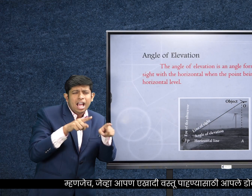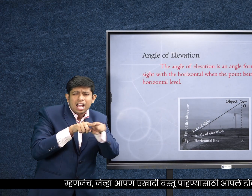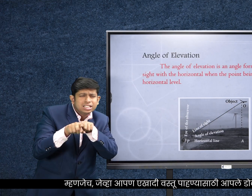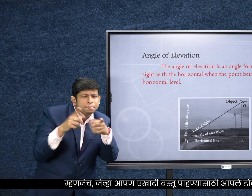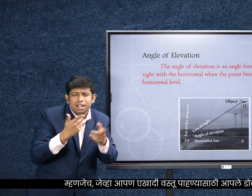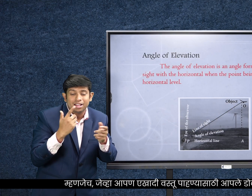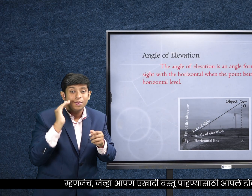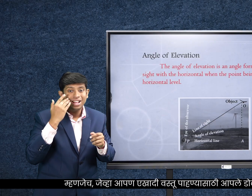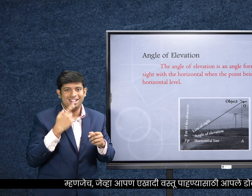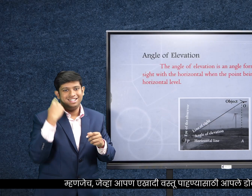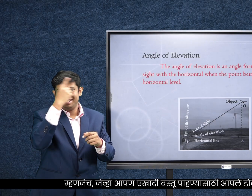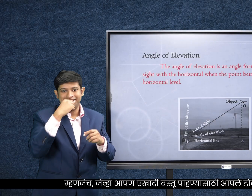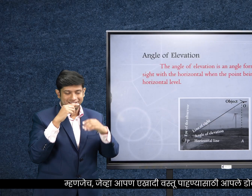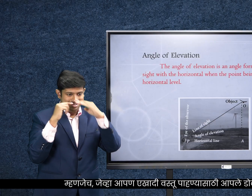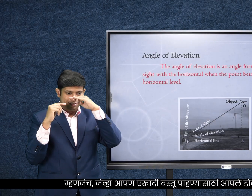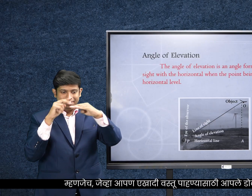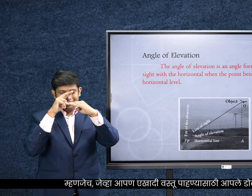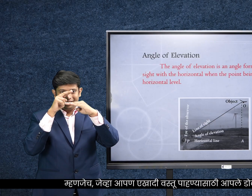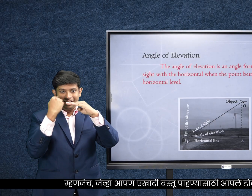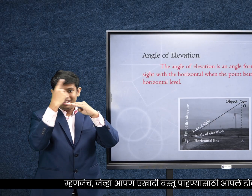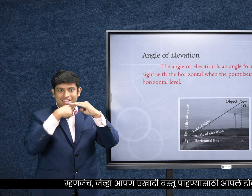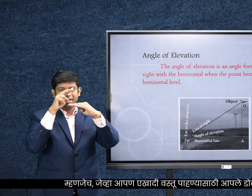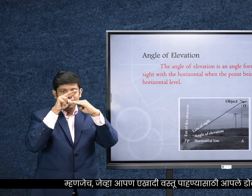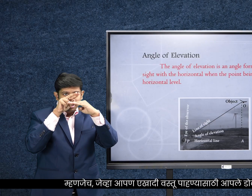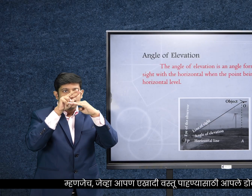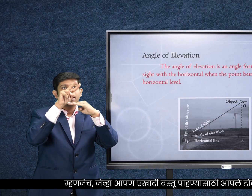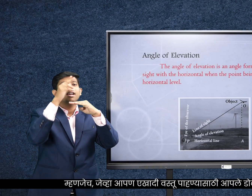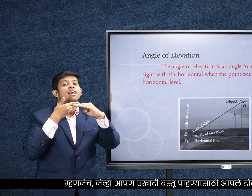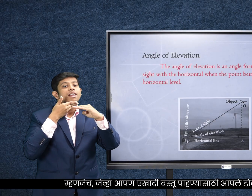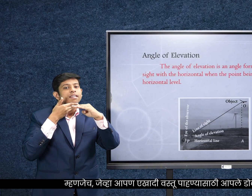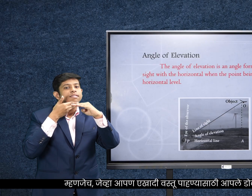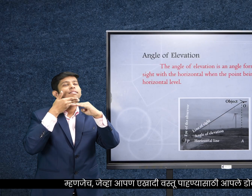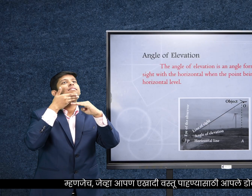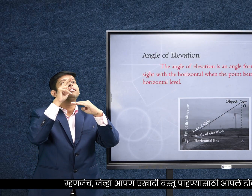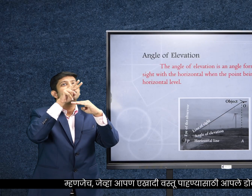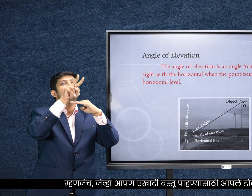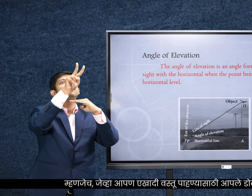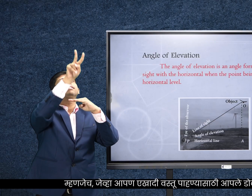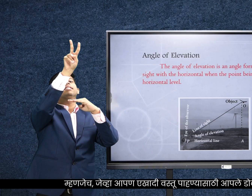म्हणजेच जेव्हा आपण एखादी वस्तू पाहण्यासाठी आपले डोके वर उचलतो.